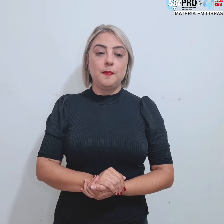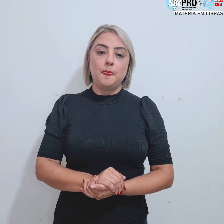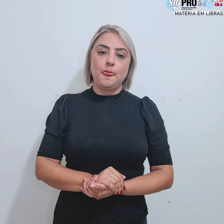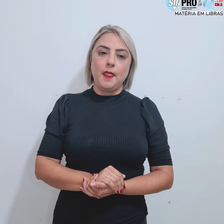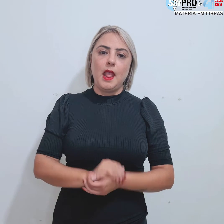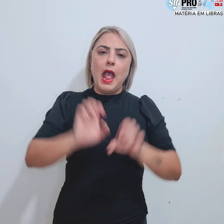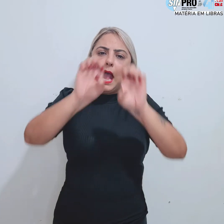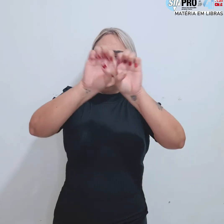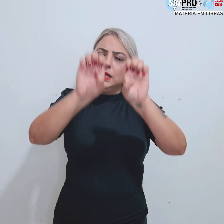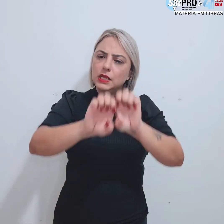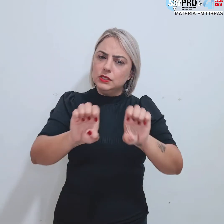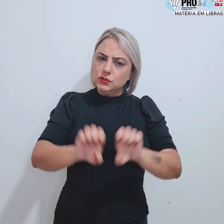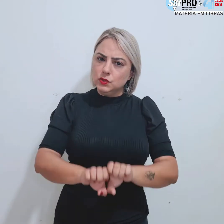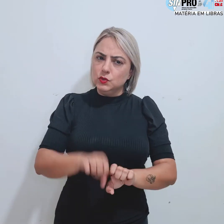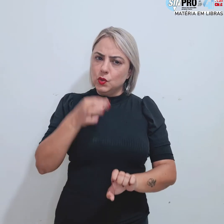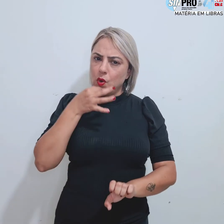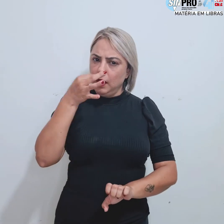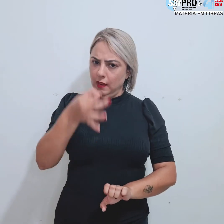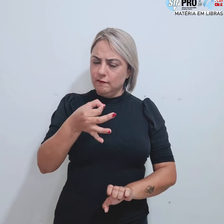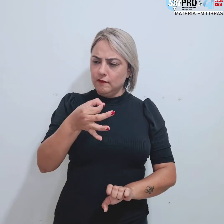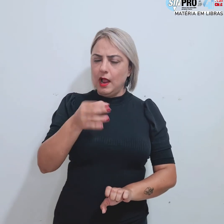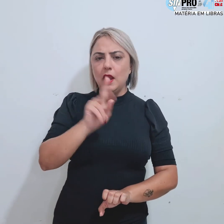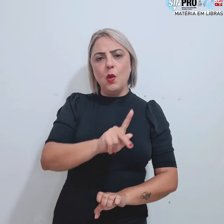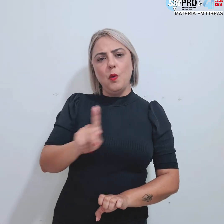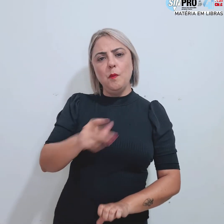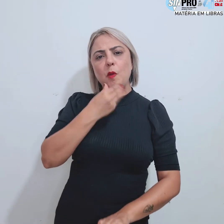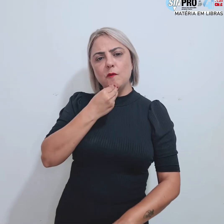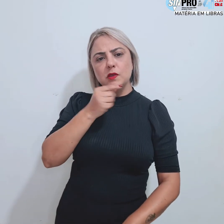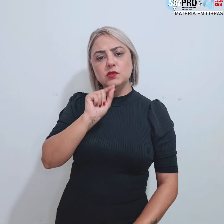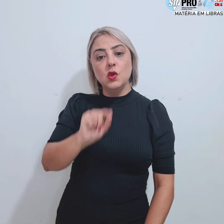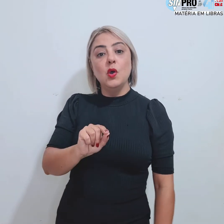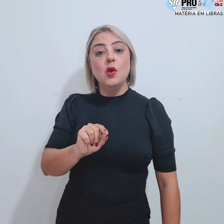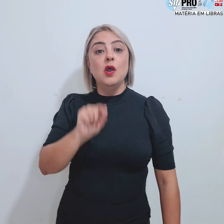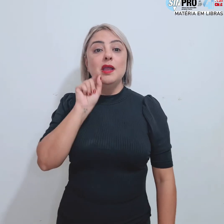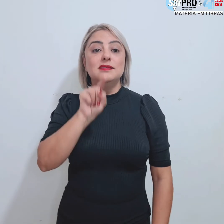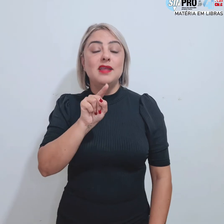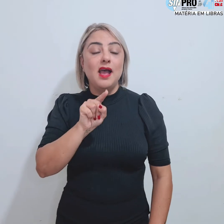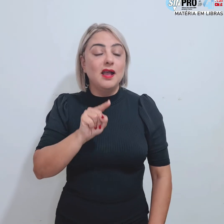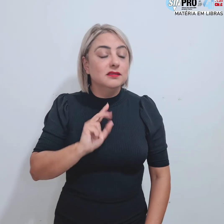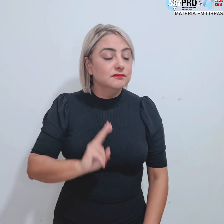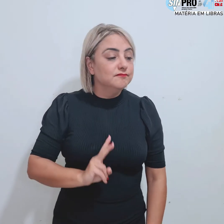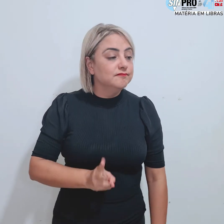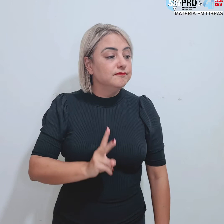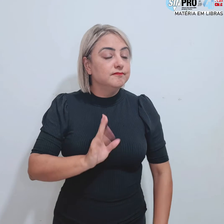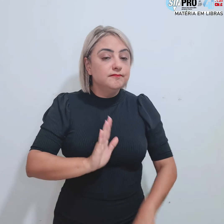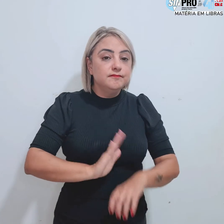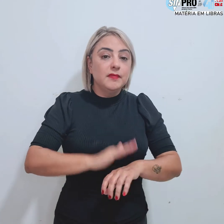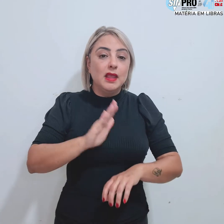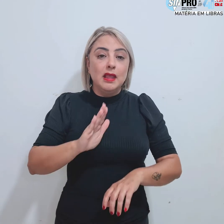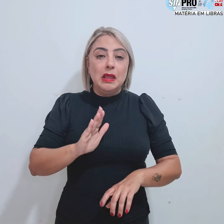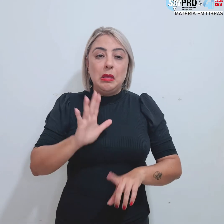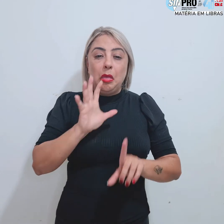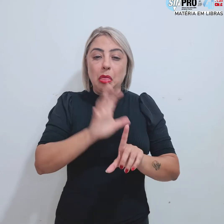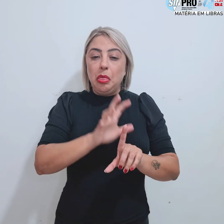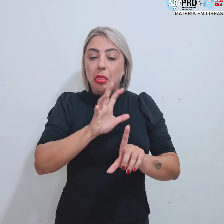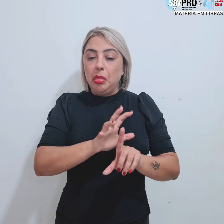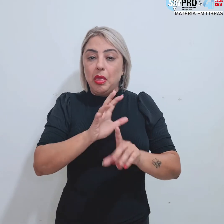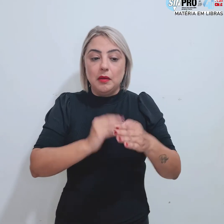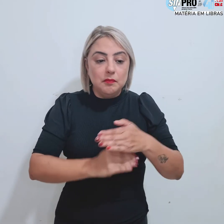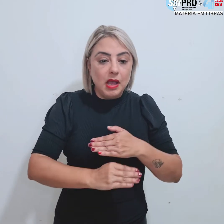A estrutura que menciona Alexandre, todavia, está cada vez mais intoxicada pelo